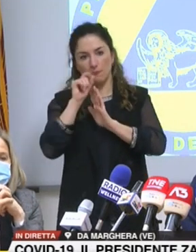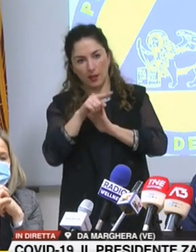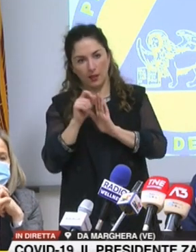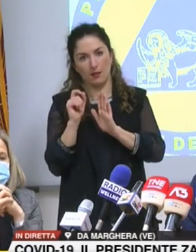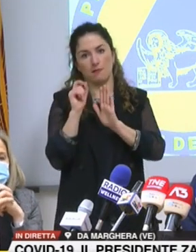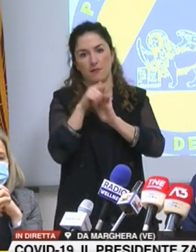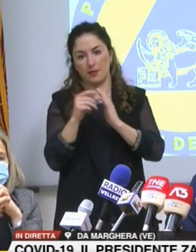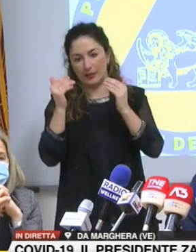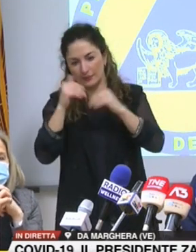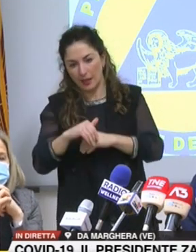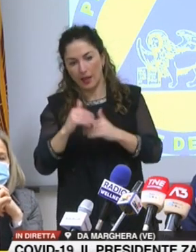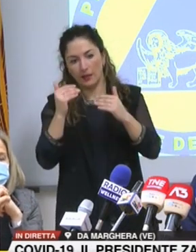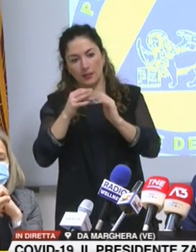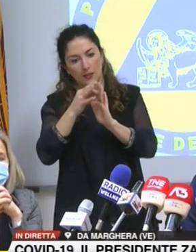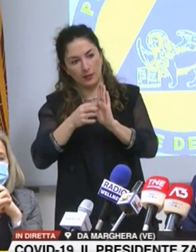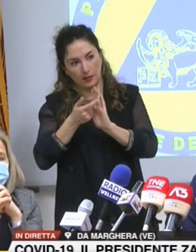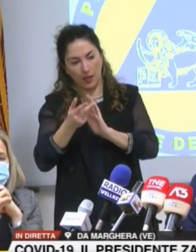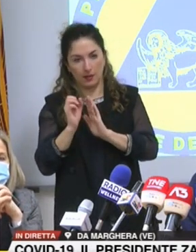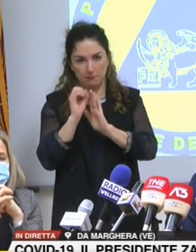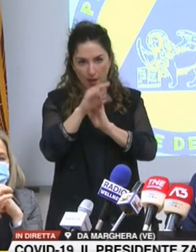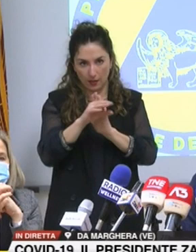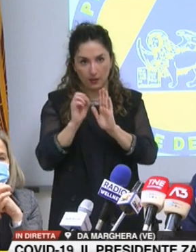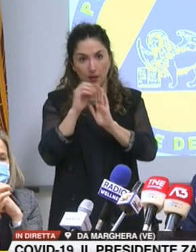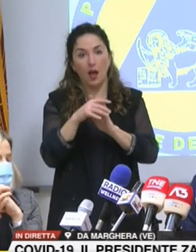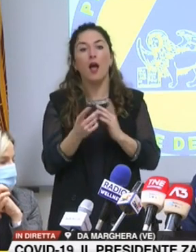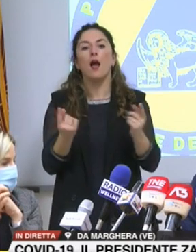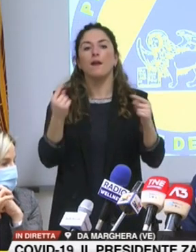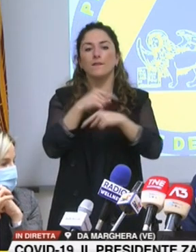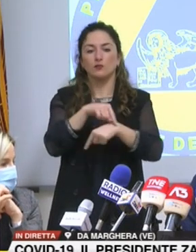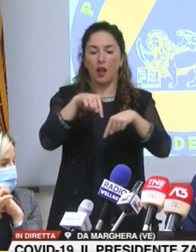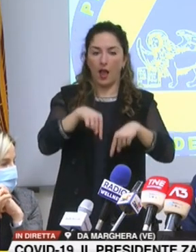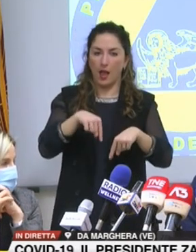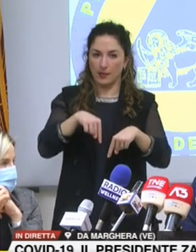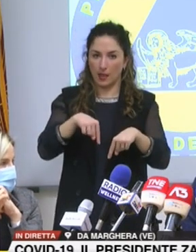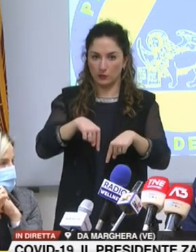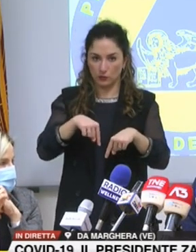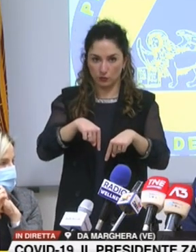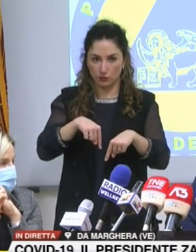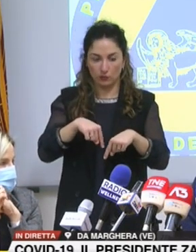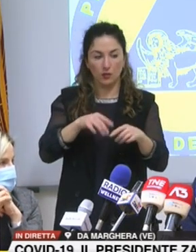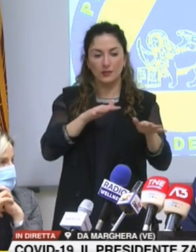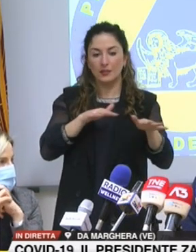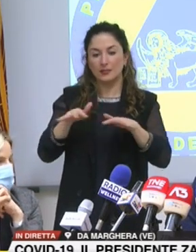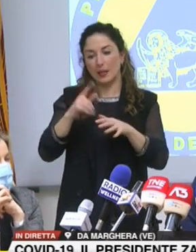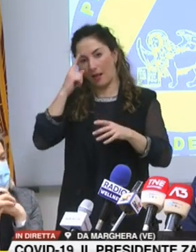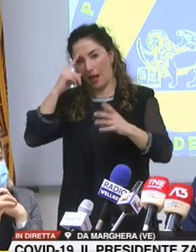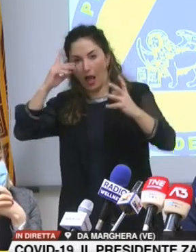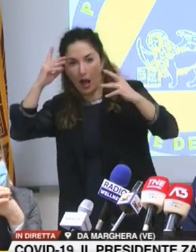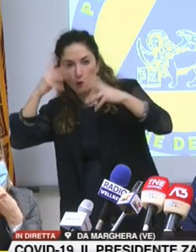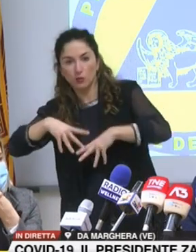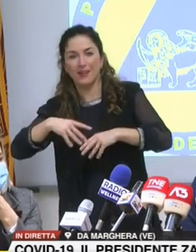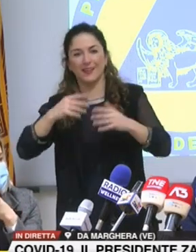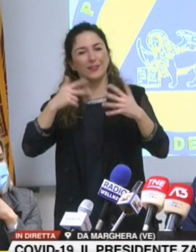sera, con l'invio dei dati al portale nazionale. Da adesso il nostro sistema comunica in automatico, dal